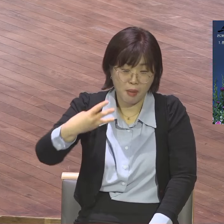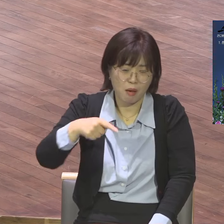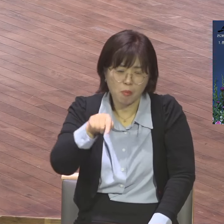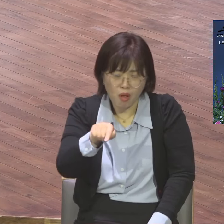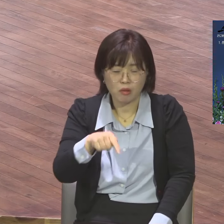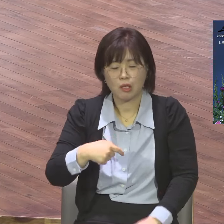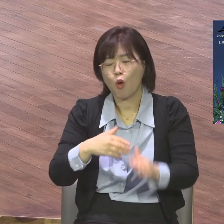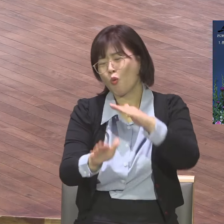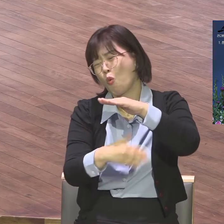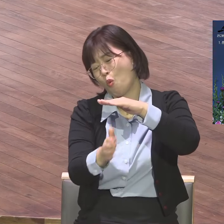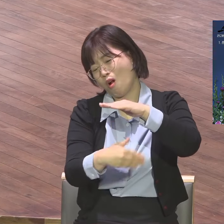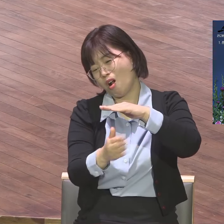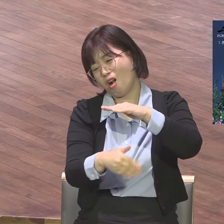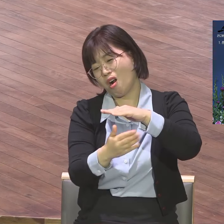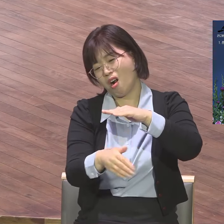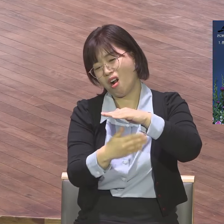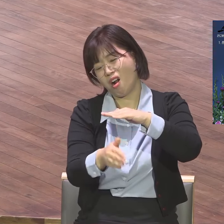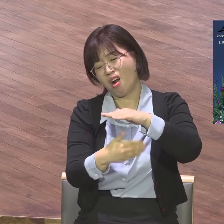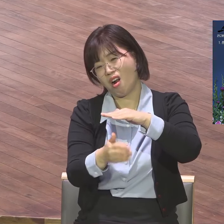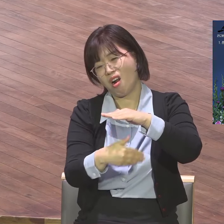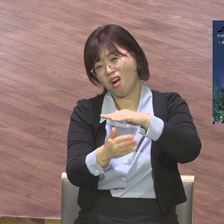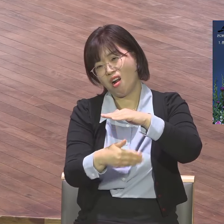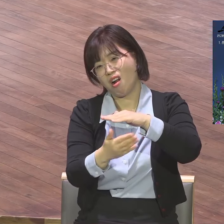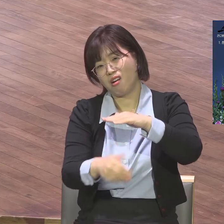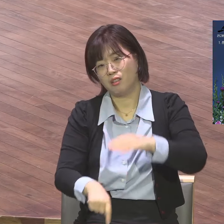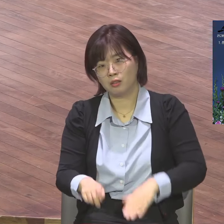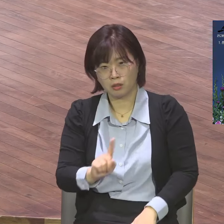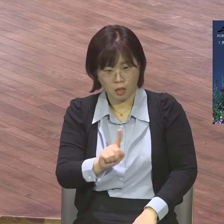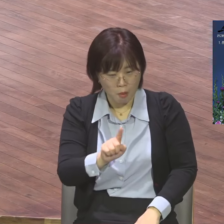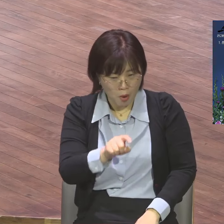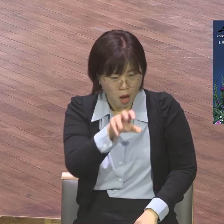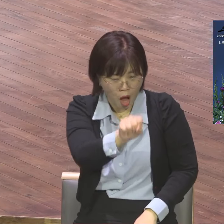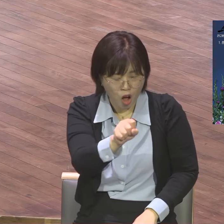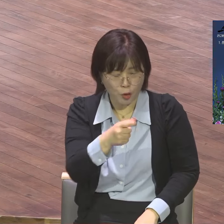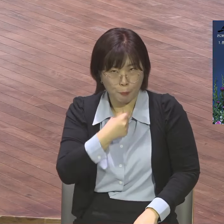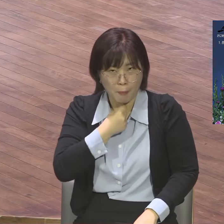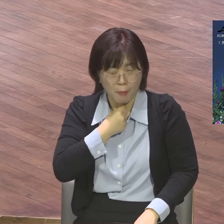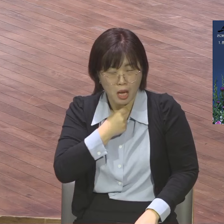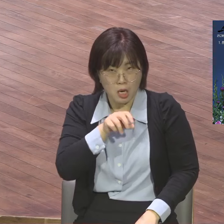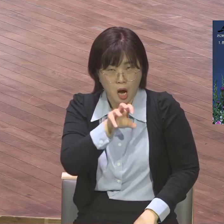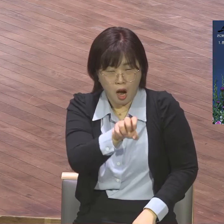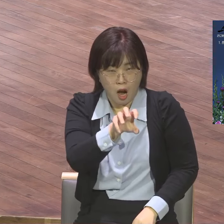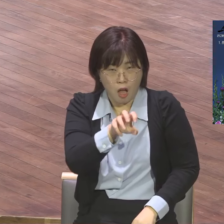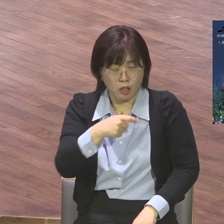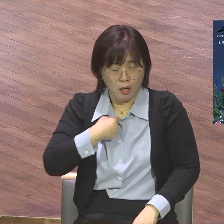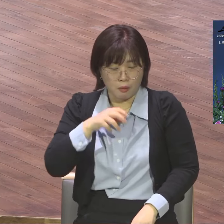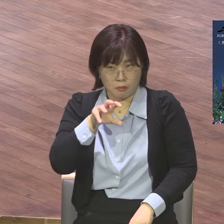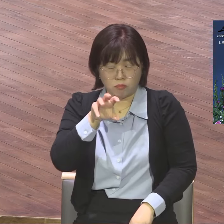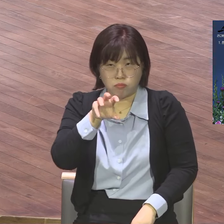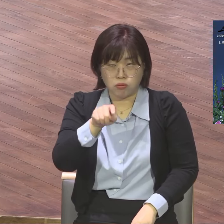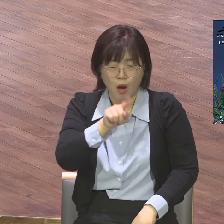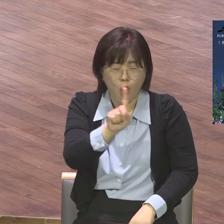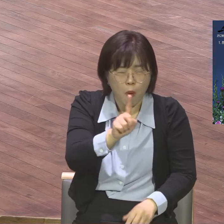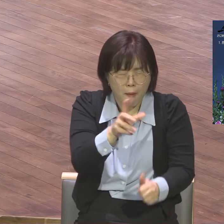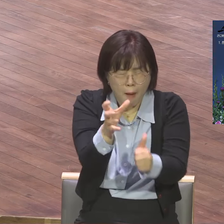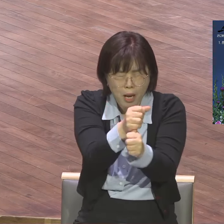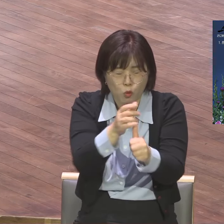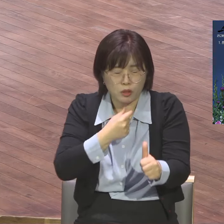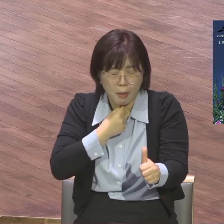무언가 잡거나 잡으려고 노력을 엄청 했는데 결국 아무런 소득이 없는